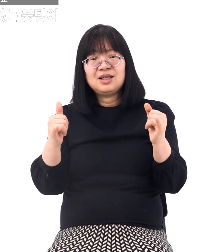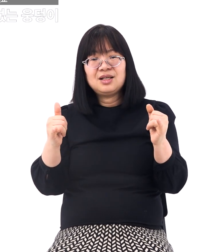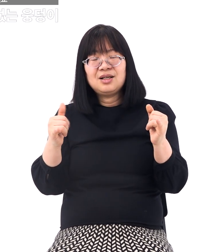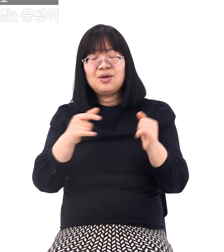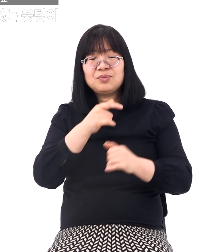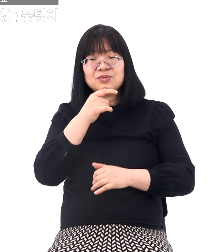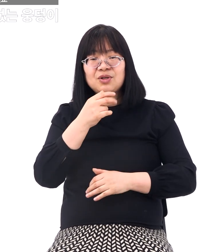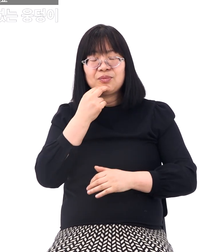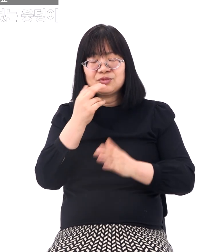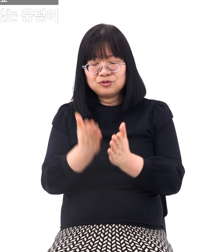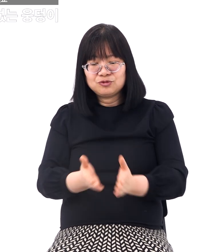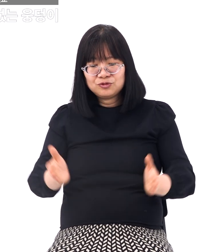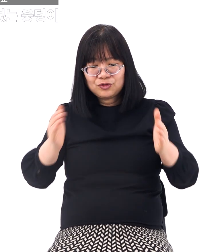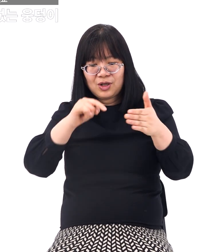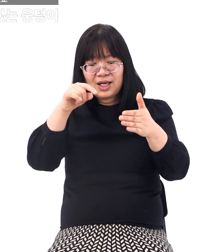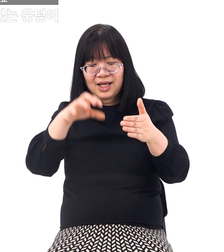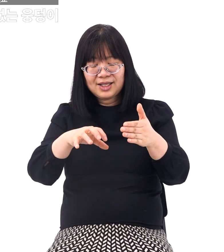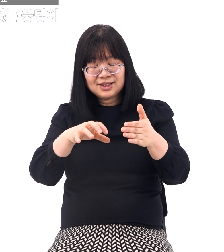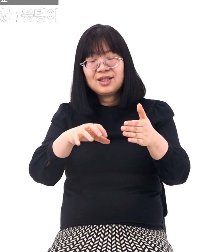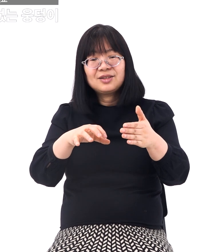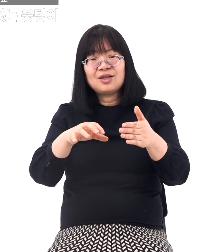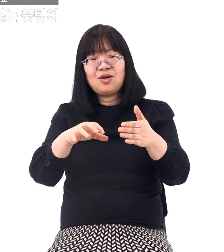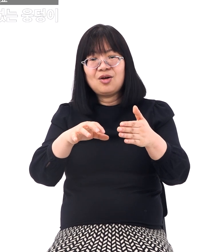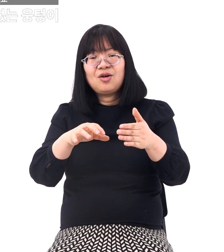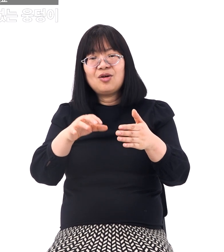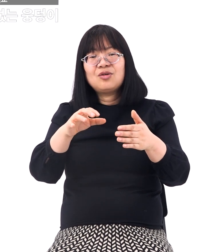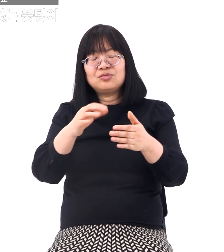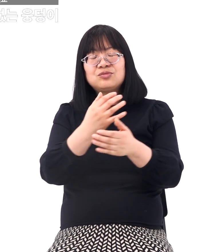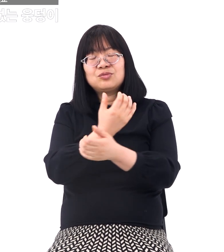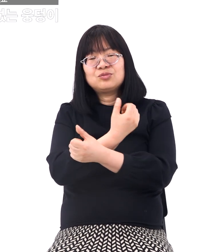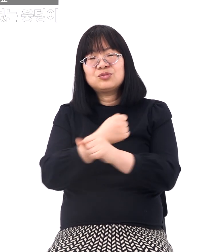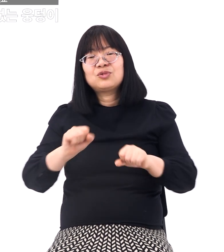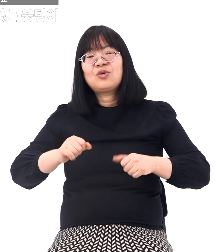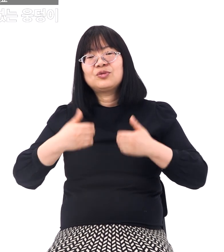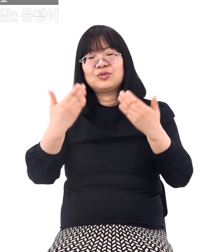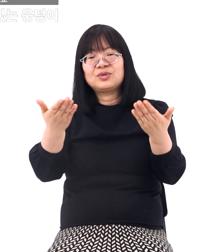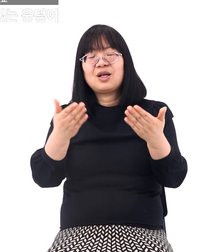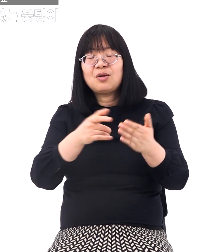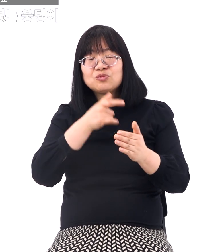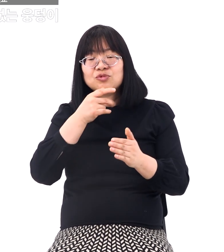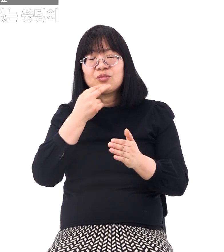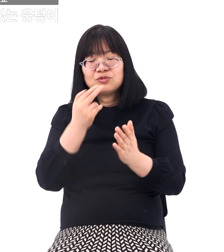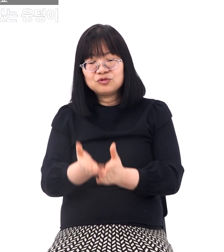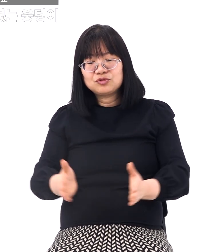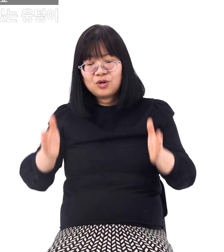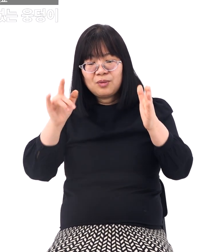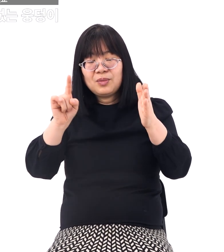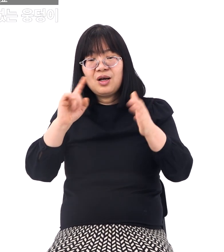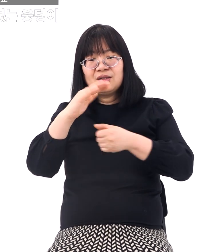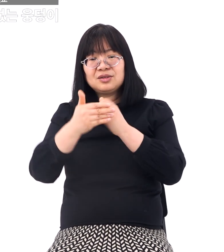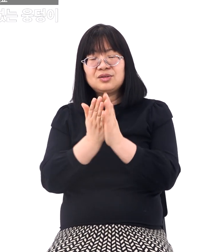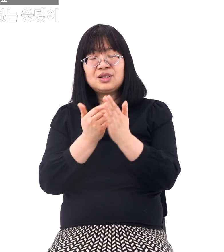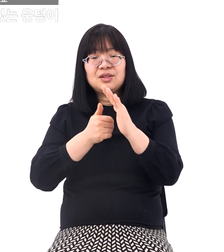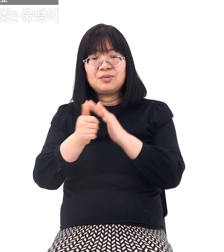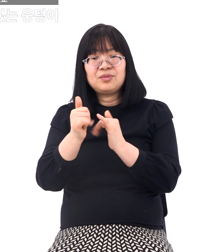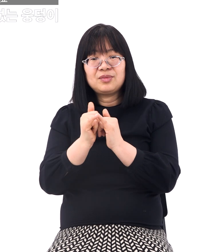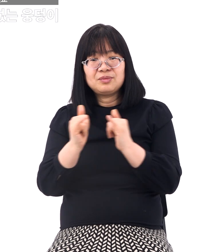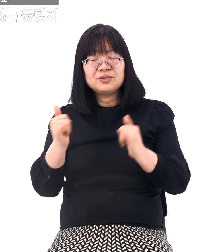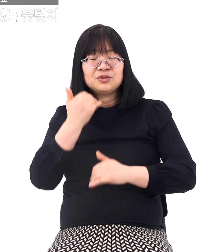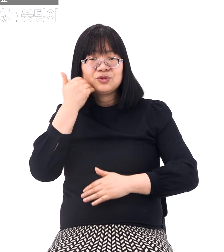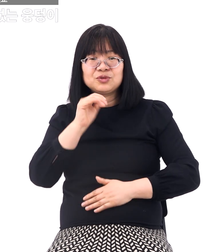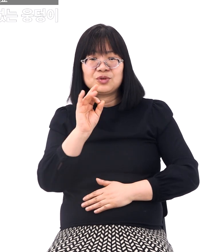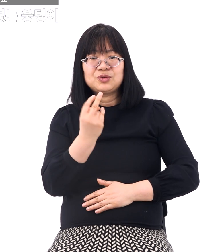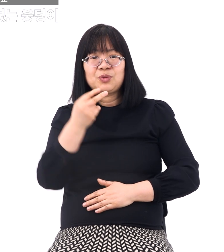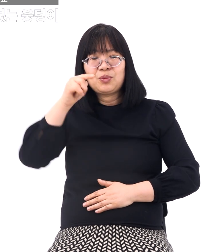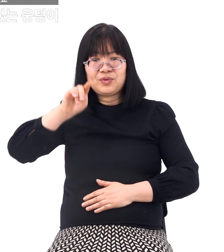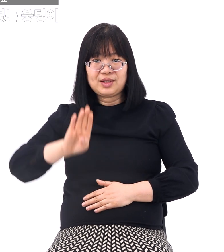없는 구덩이에서 놓았나니 풀어줬다 그 말이에요. 이 물 없는 구덩이는 성경에 대표적인 인물이